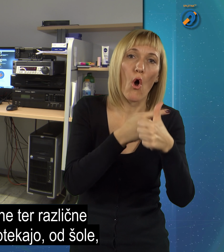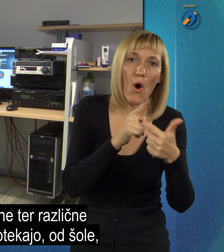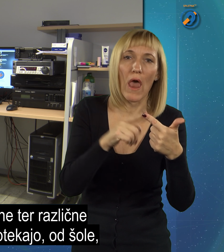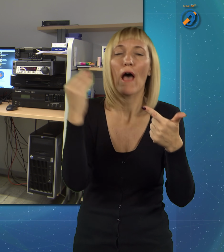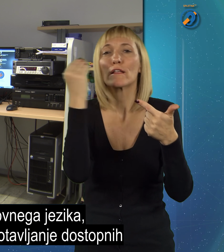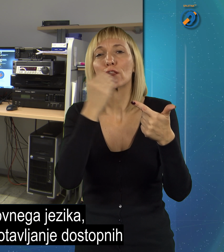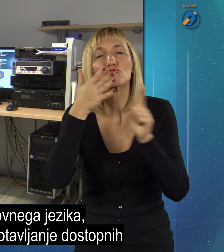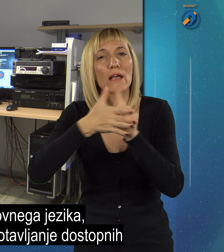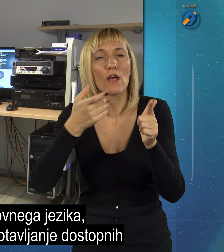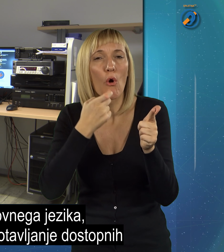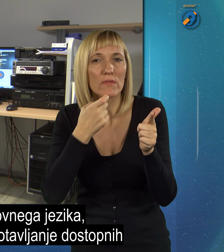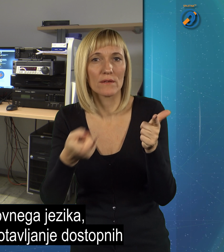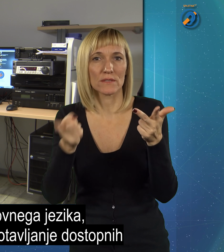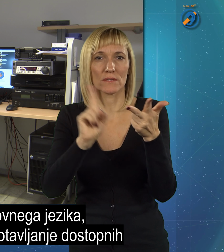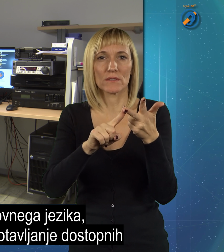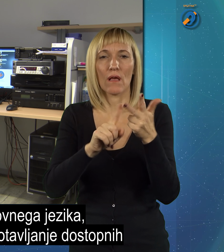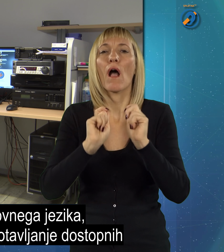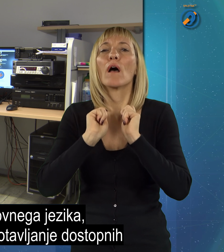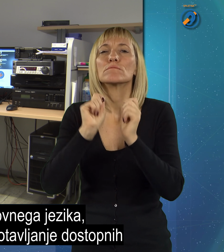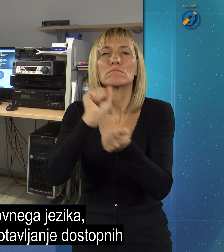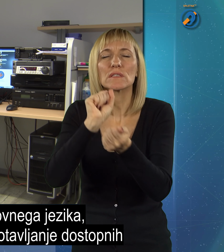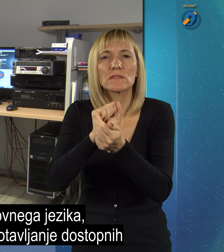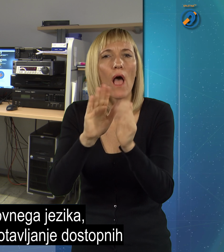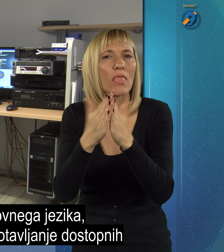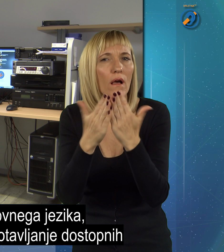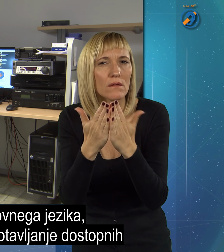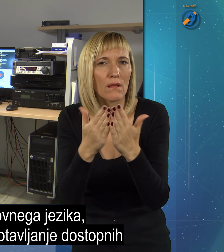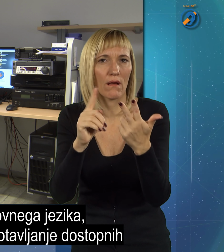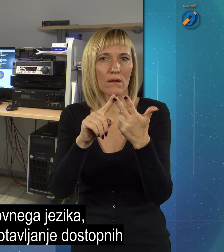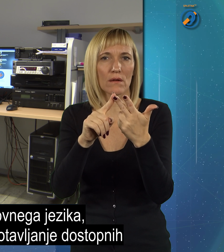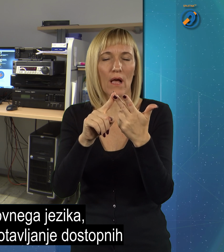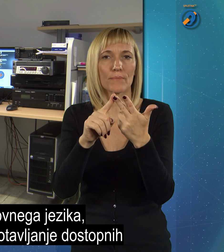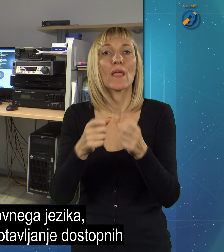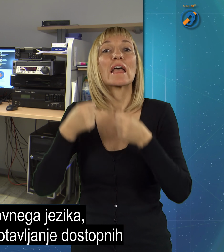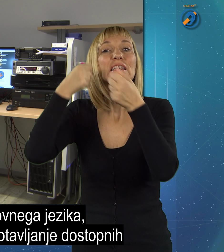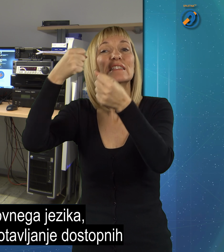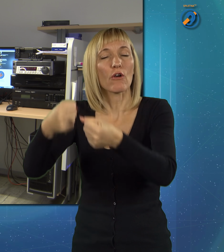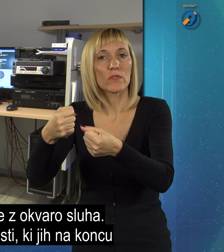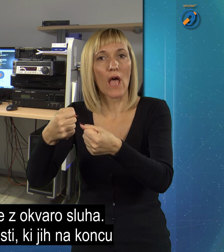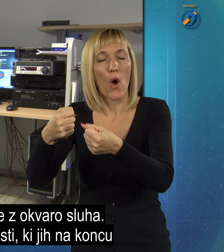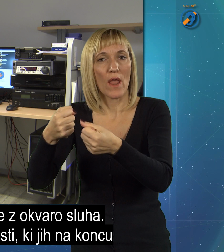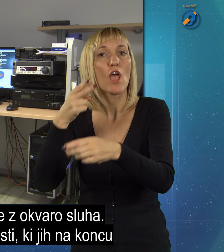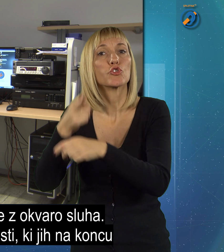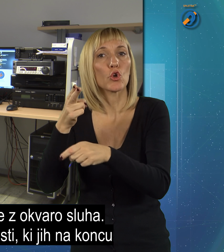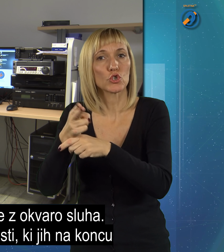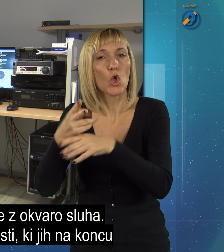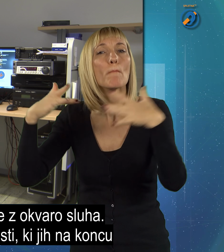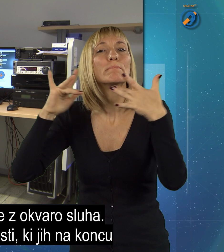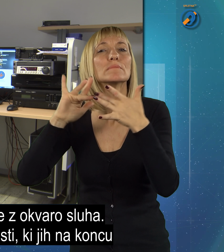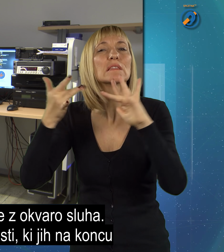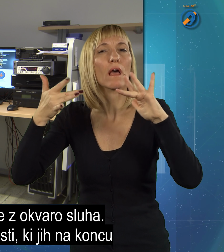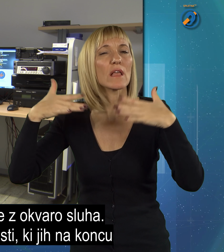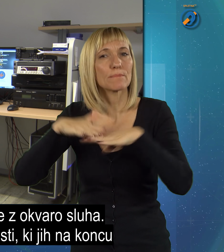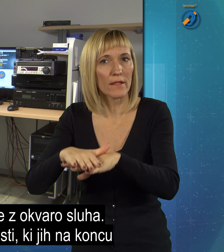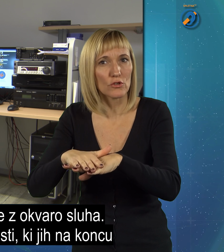od šole, tečajev znakovnega jezika, izdajanja knjig, zagotavljanja dostopnih spletišč osebam z okvaro